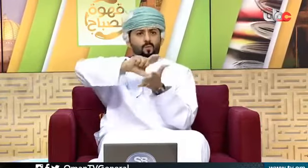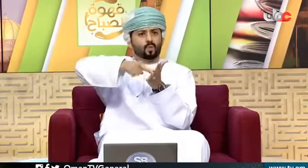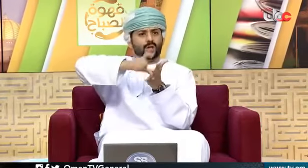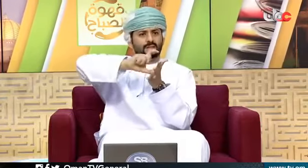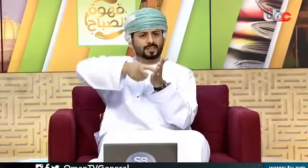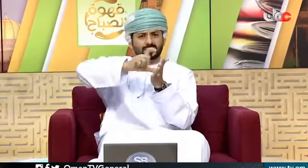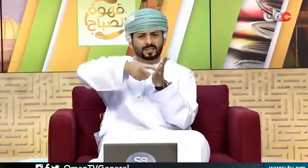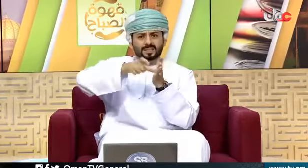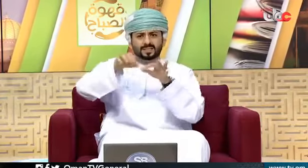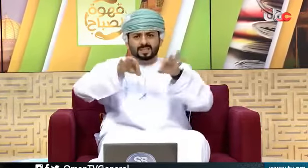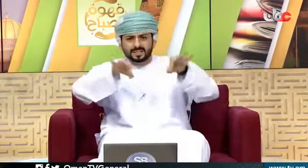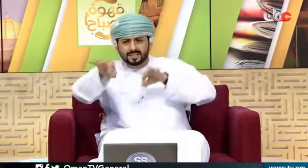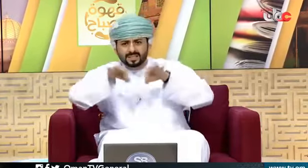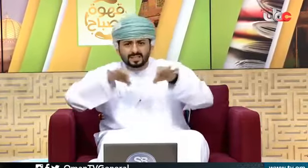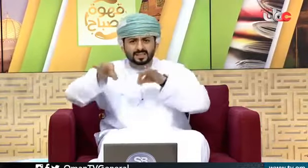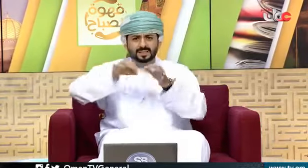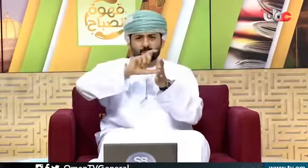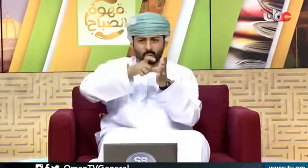إتاحة هذه الفرصة